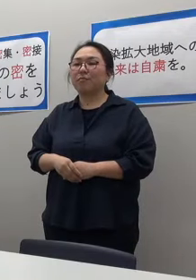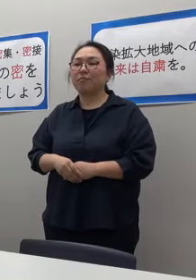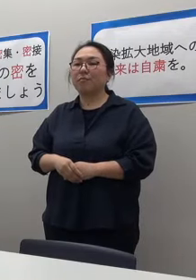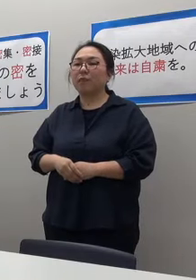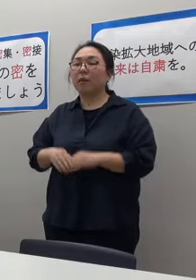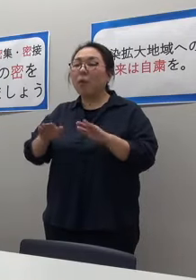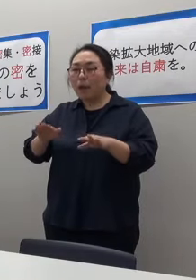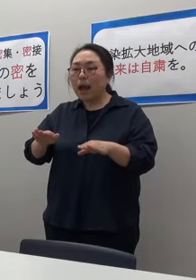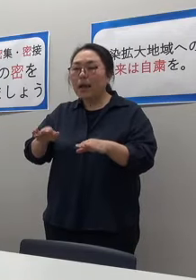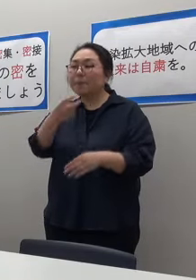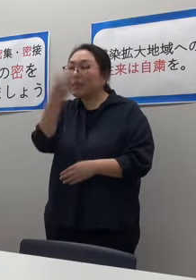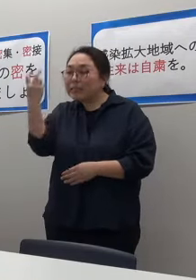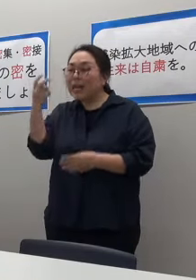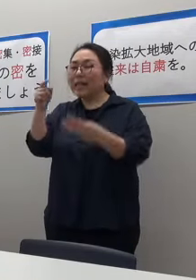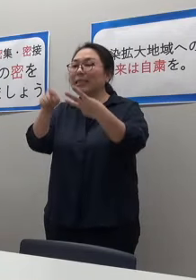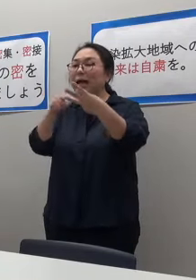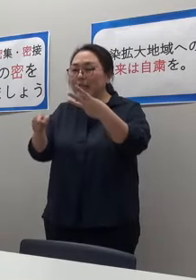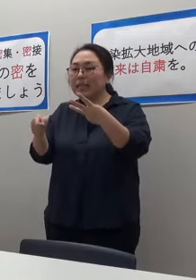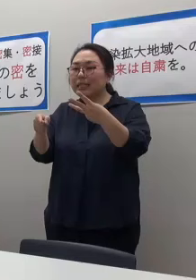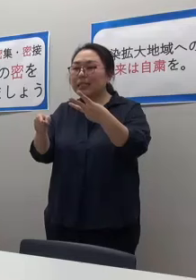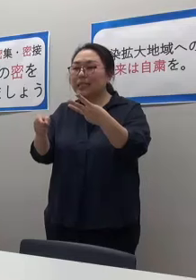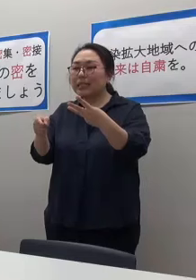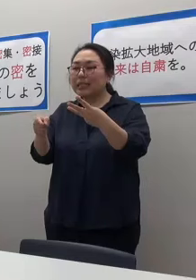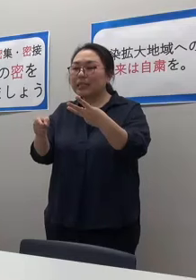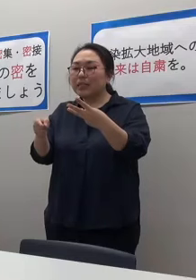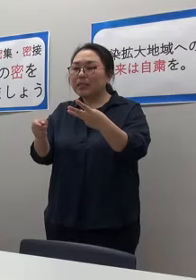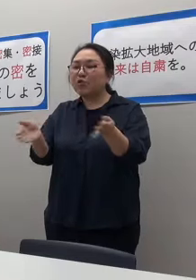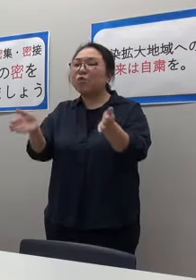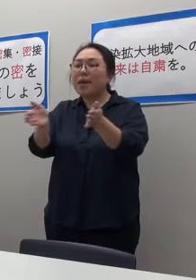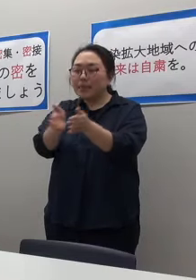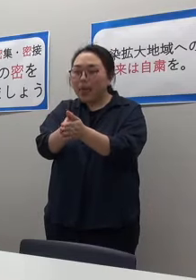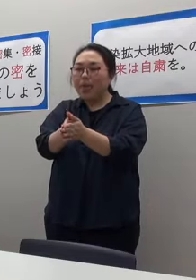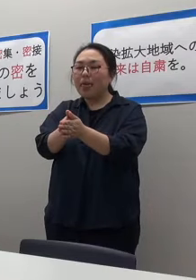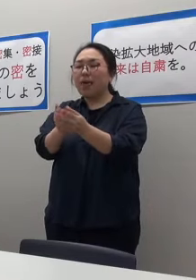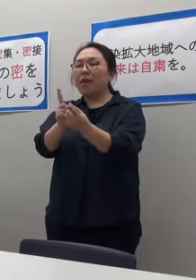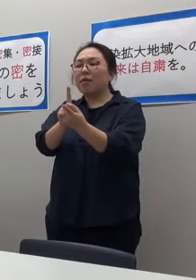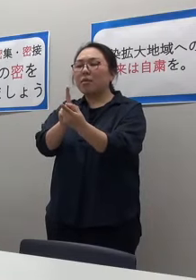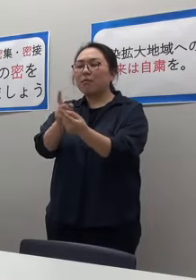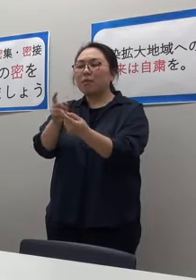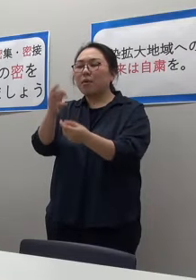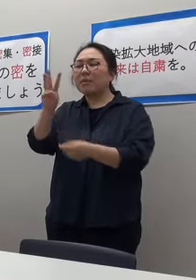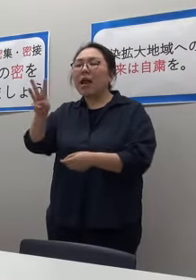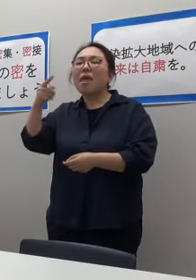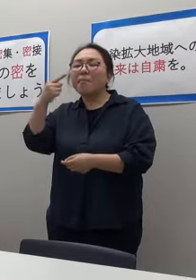この3名含めての濃厚接触者っていうのは大体何人って見てるんでしょうか。